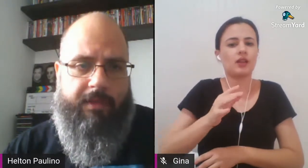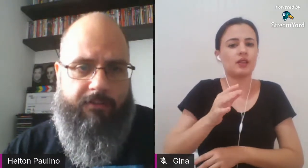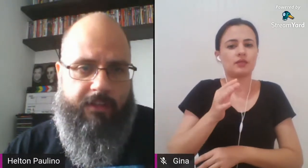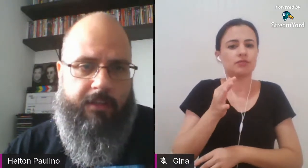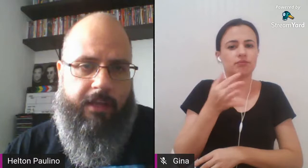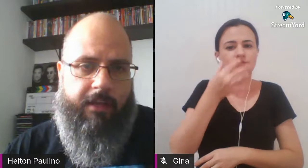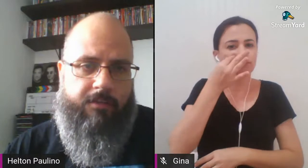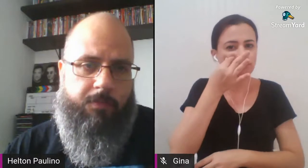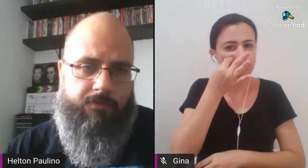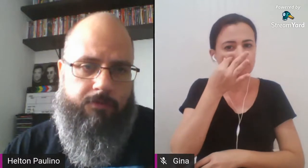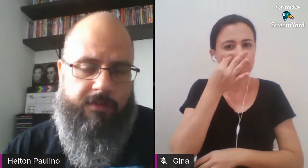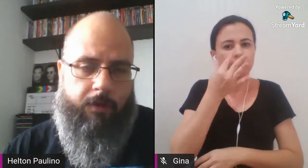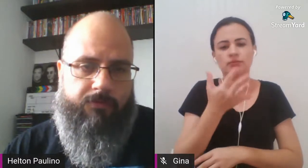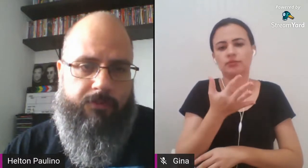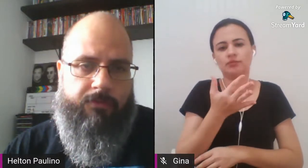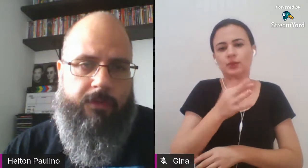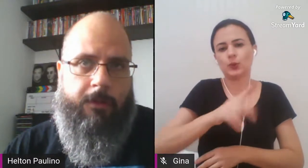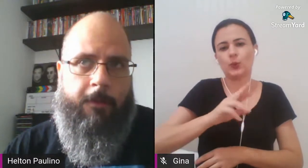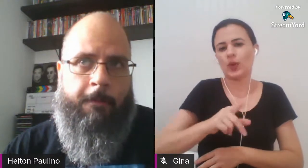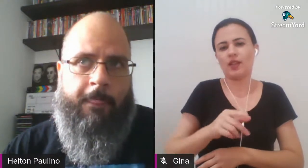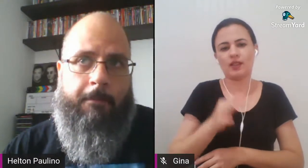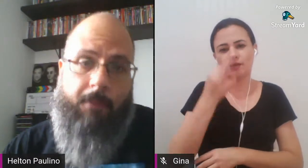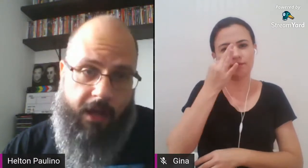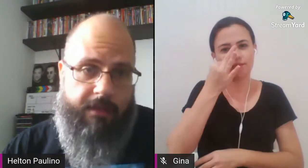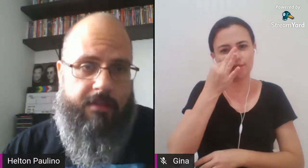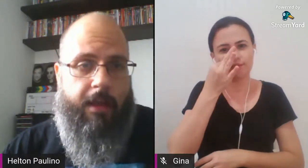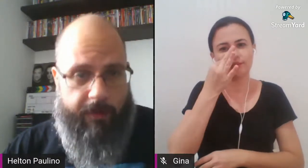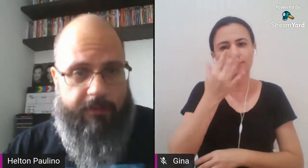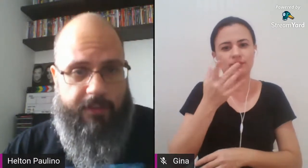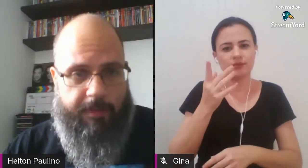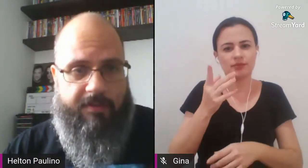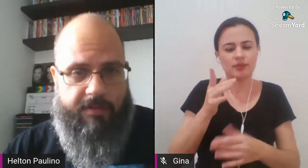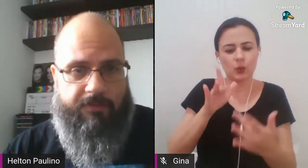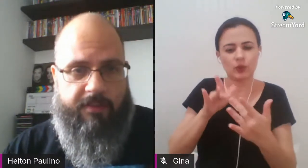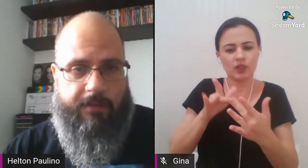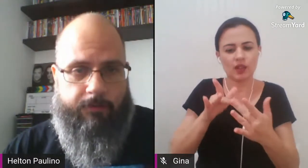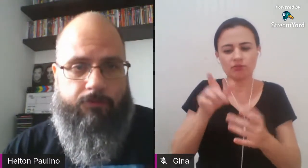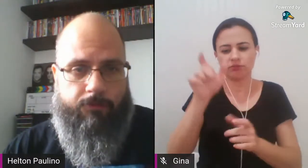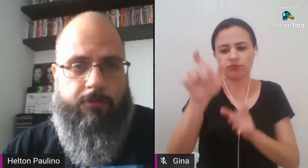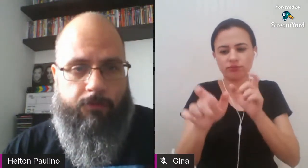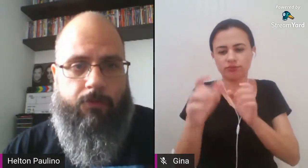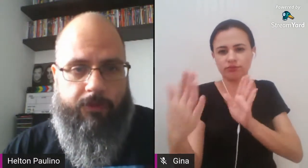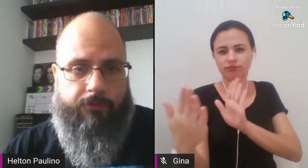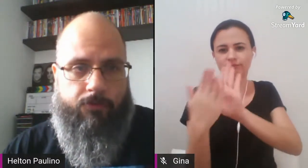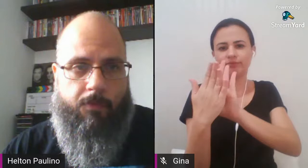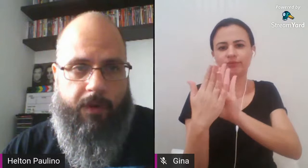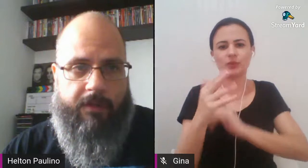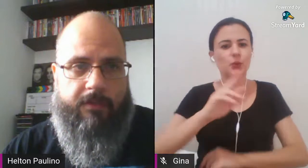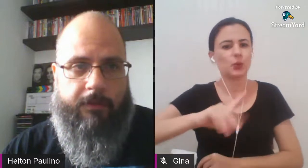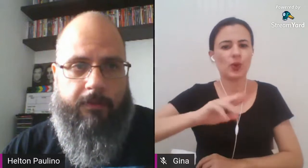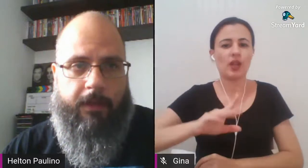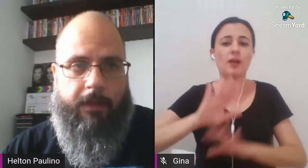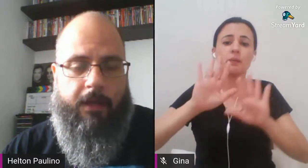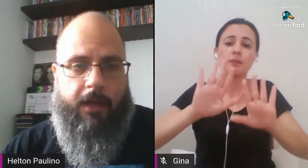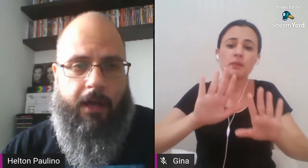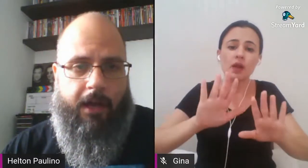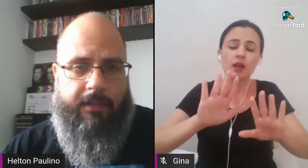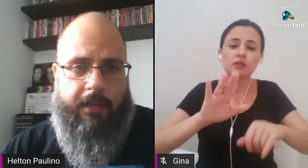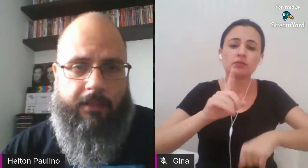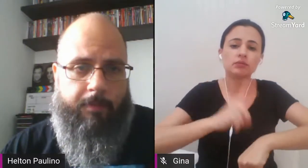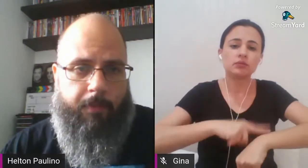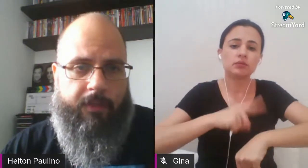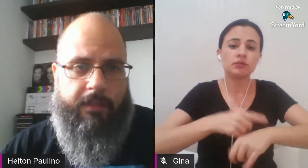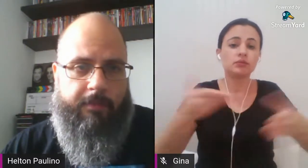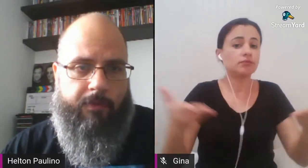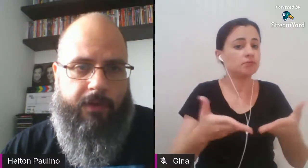que normalmente a gente tem nas exposições ao vivo. Mas é o que a gente precisa fazer num contexto como esse, né? A